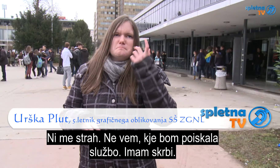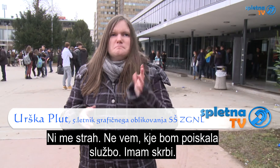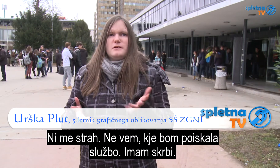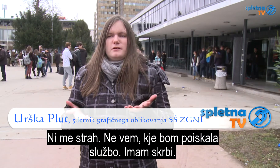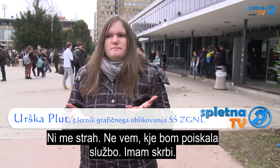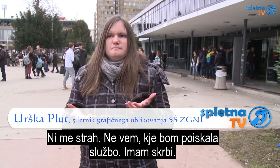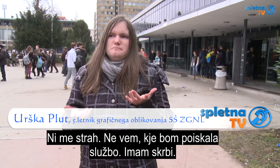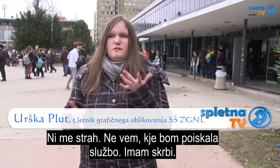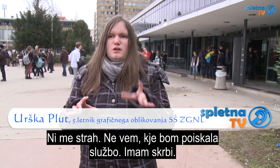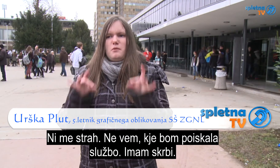Nima,